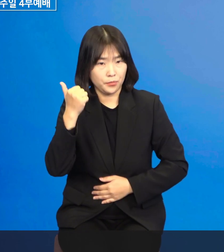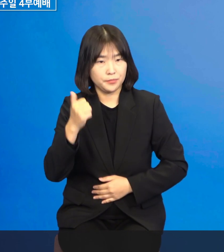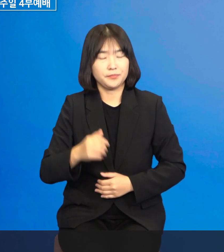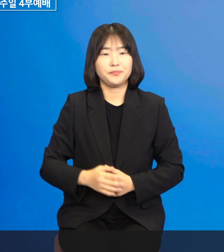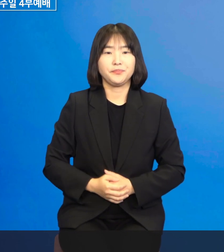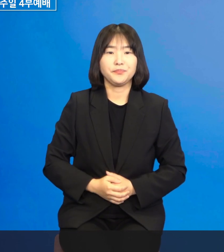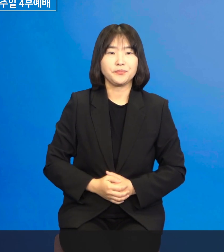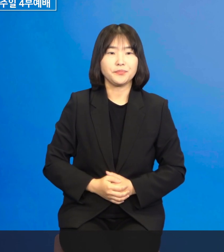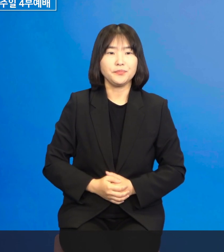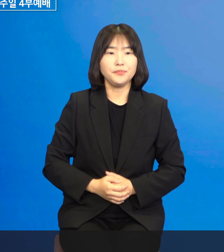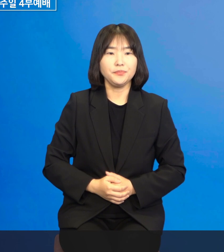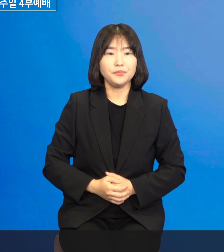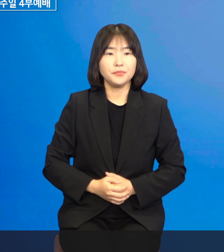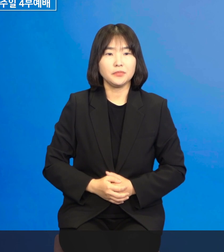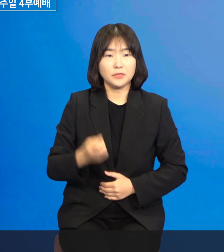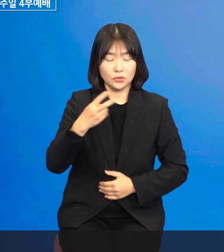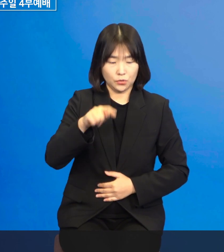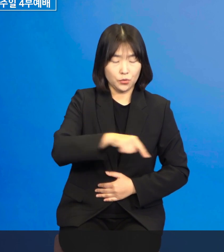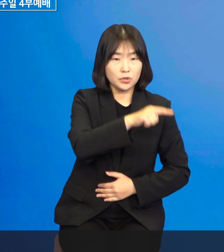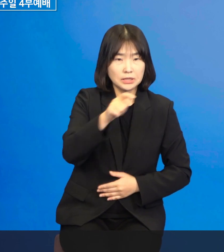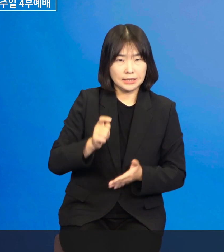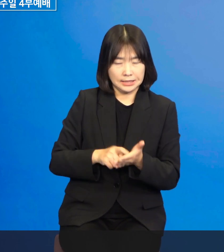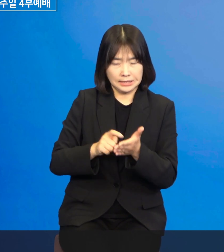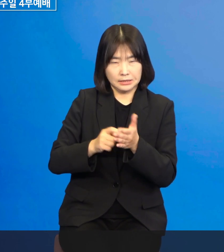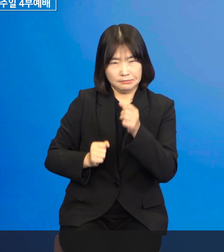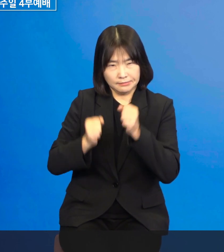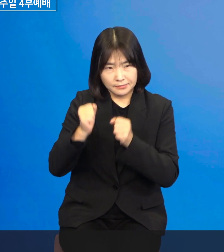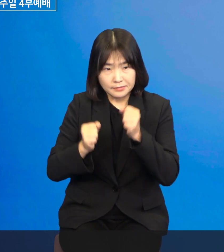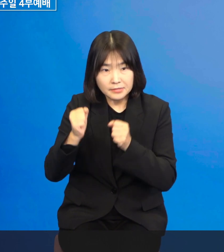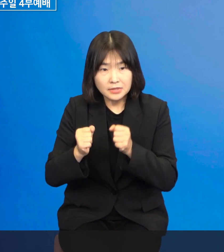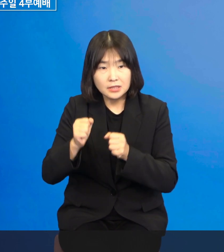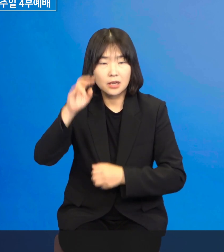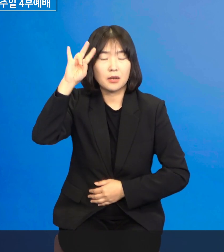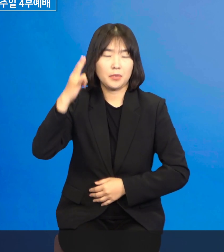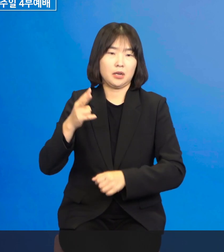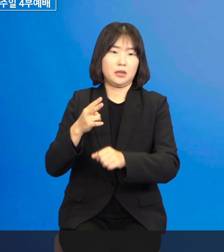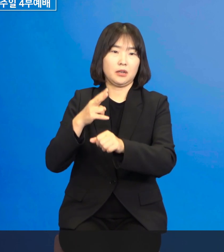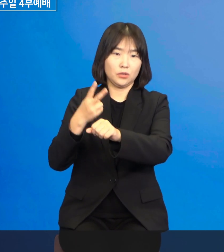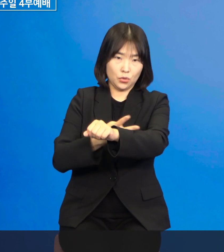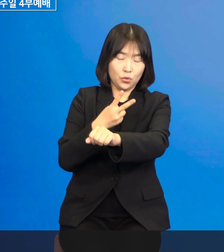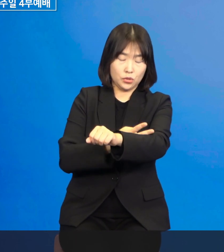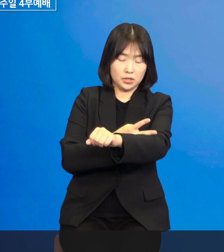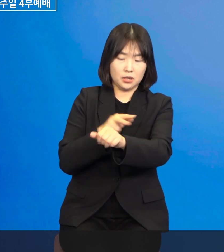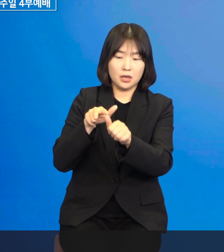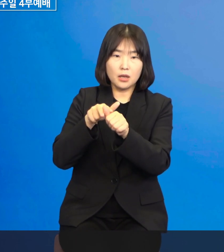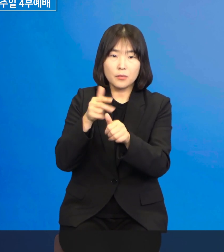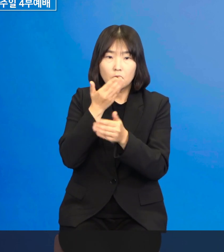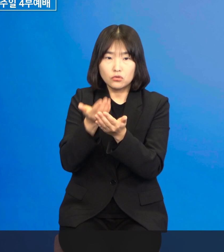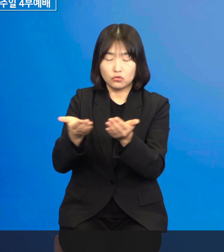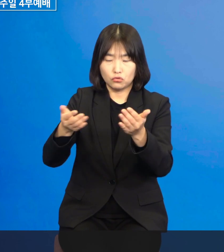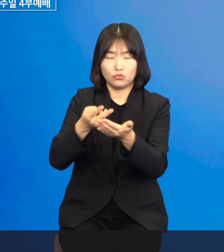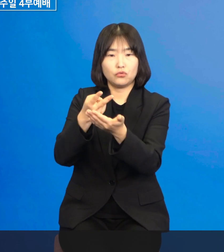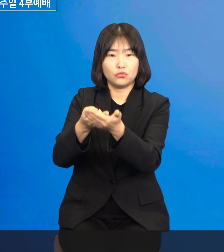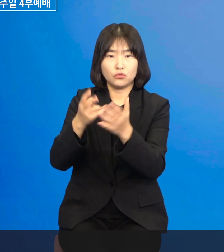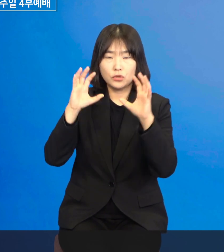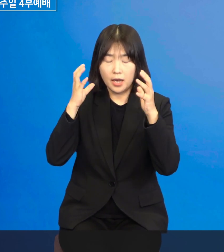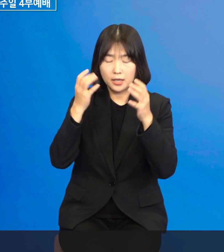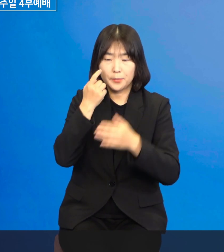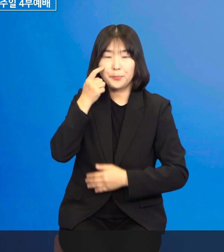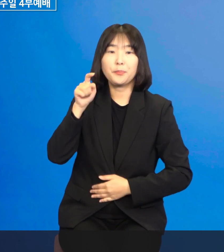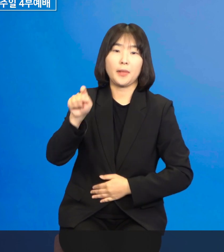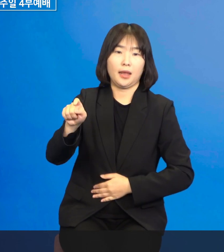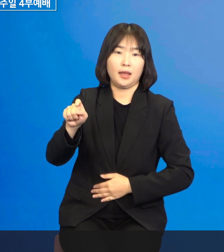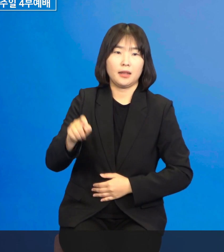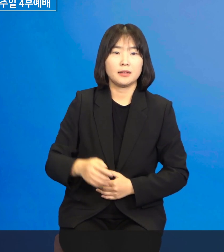그 일을 봅시다. 그리고 그들은 급히 달려가서 마리아와 요셉과 구유에 누워있는